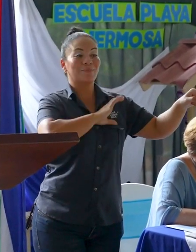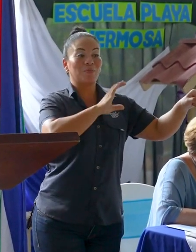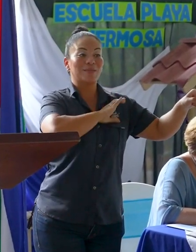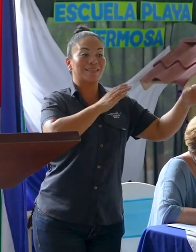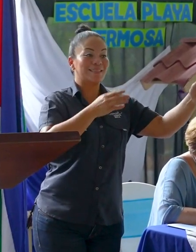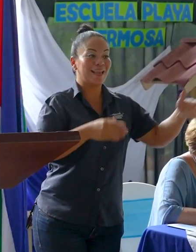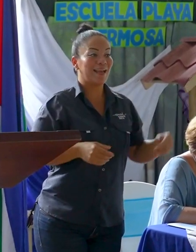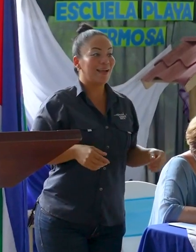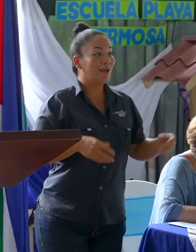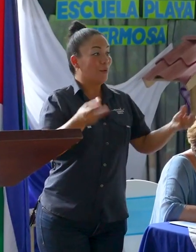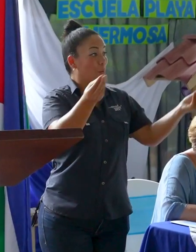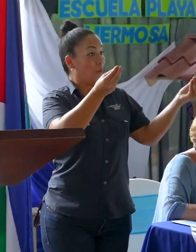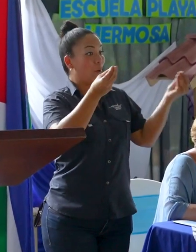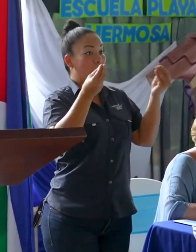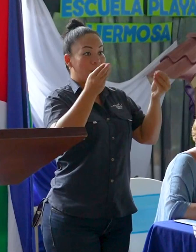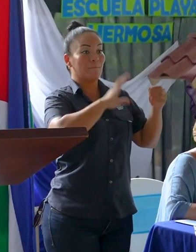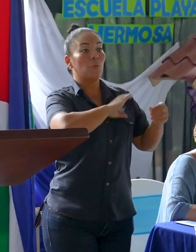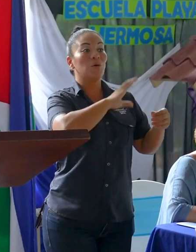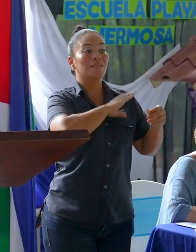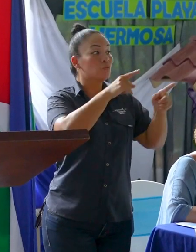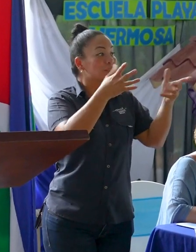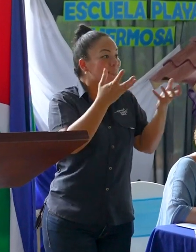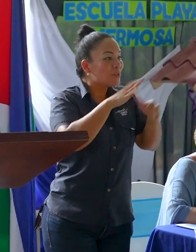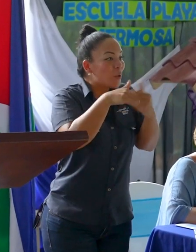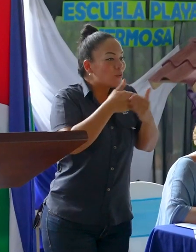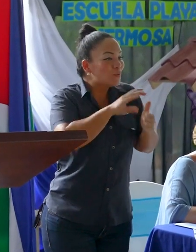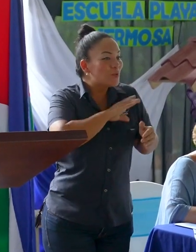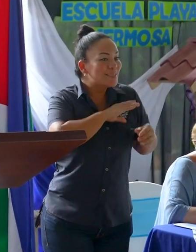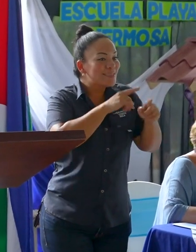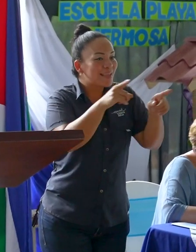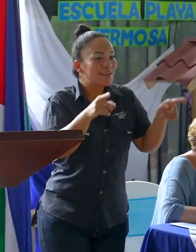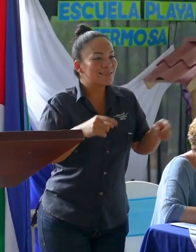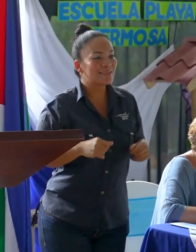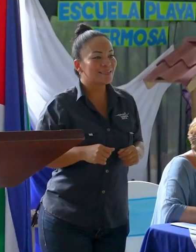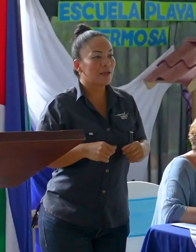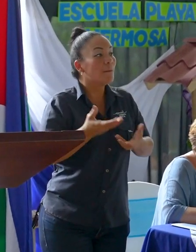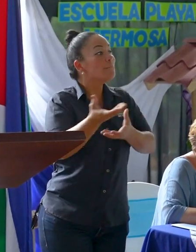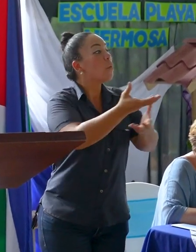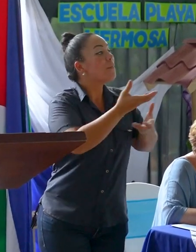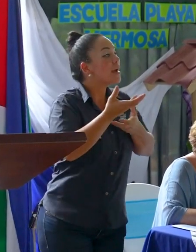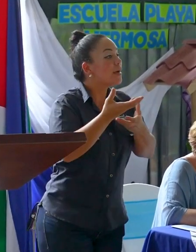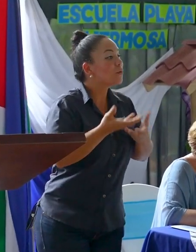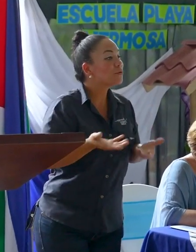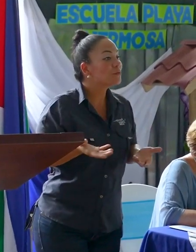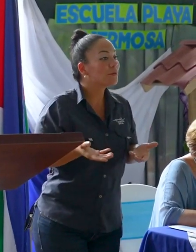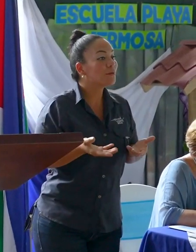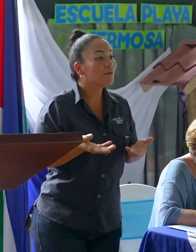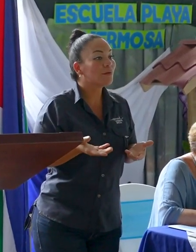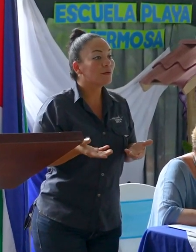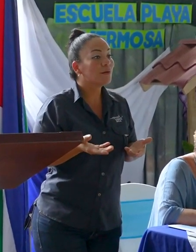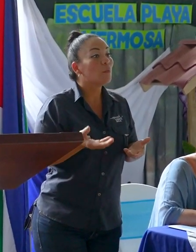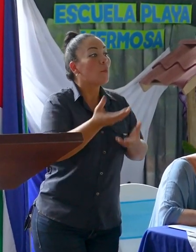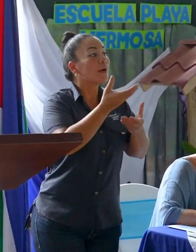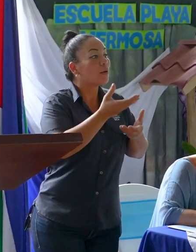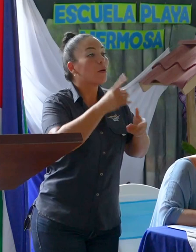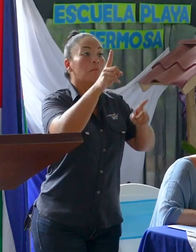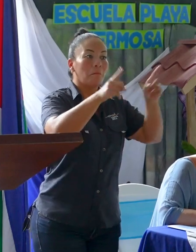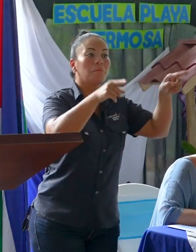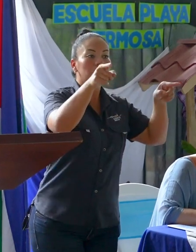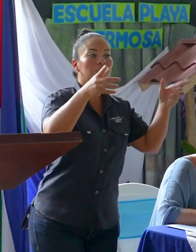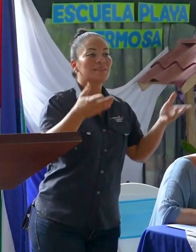Policía. ¿Policía? ¿Todos quieren ser policía? ¿Bombero? ¿Bombera?